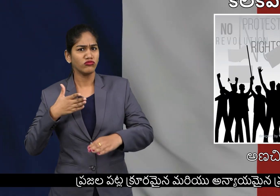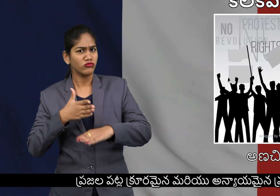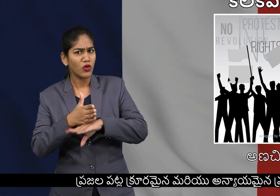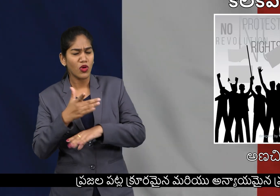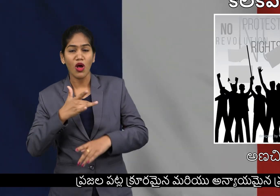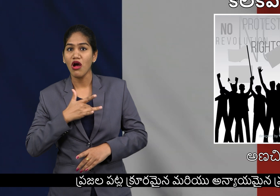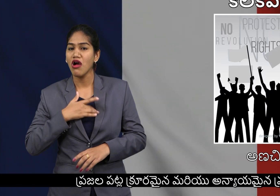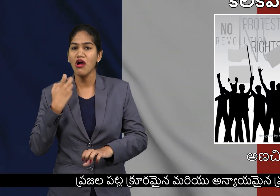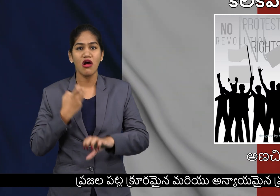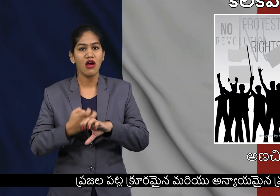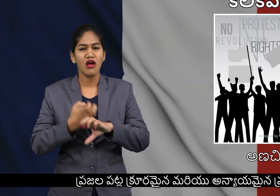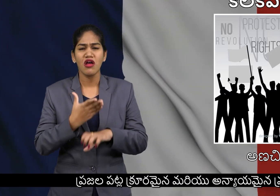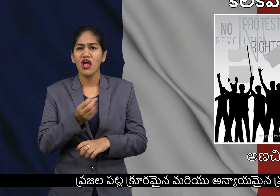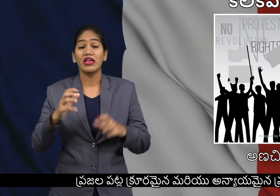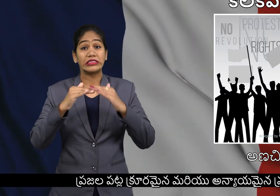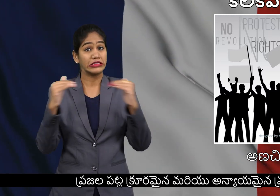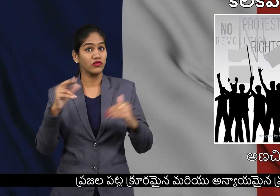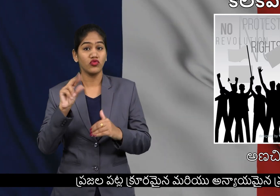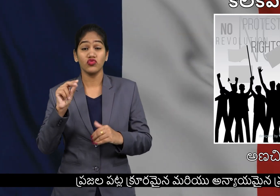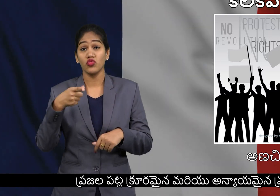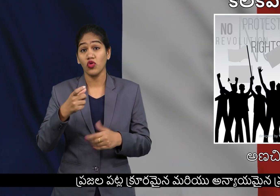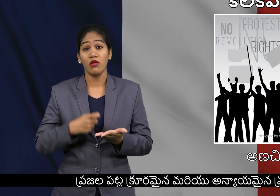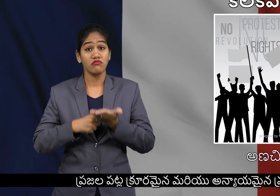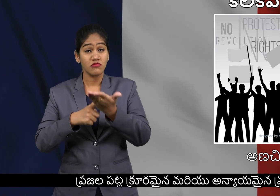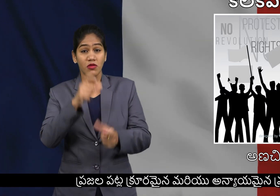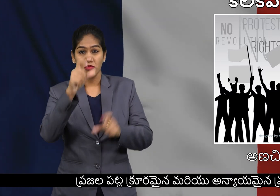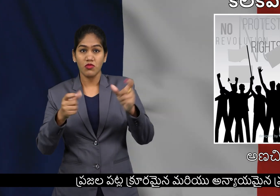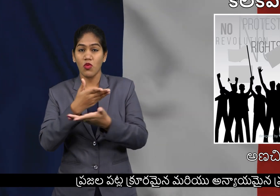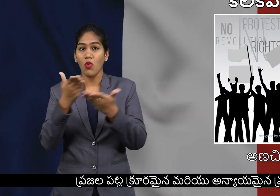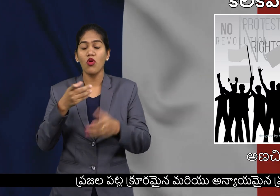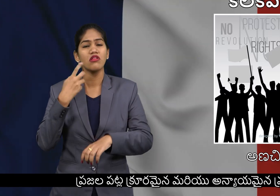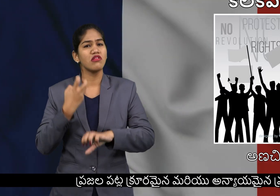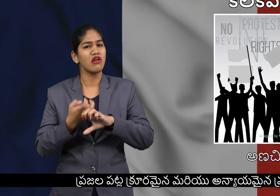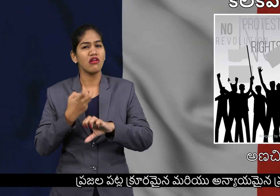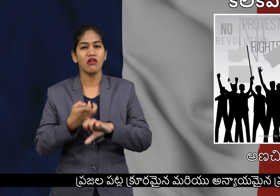ప్రజల పట్ల క్రూరమైన మరియు అన్యాయమైన ప్రవర్తన,